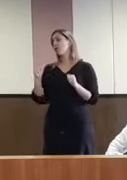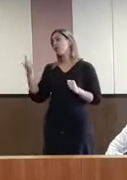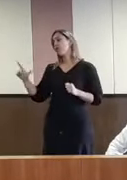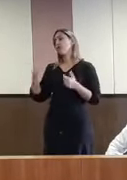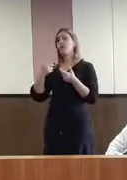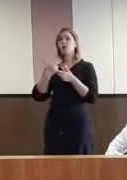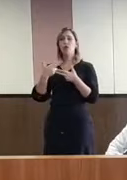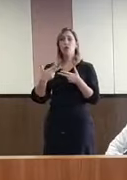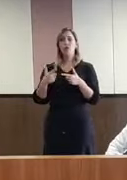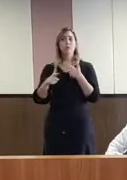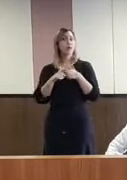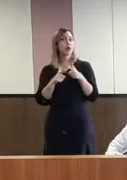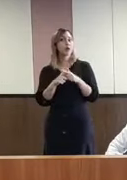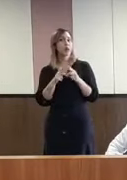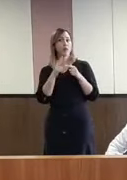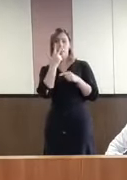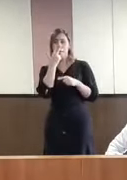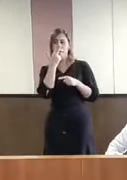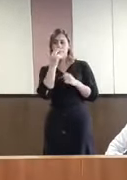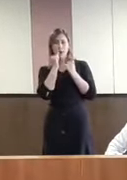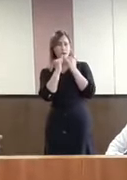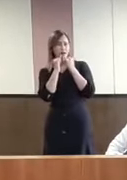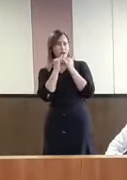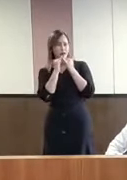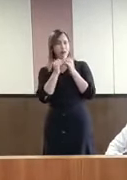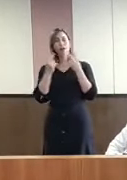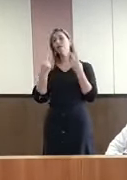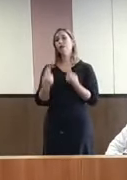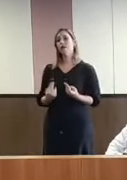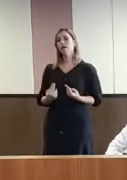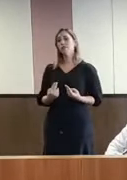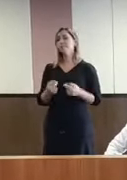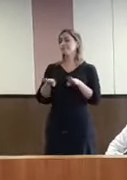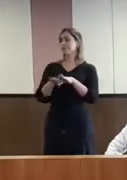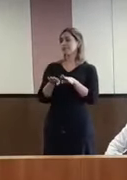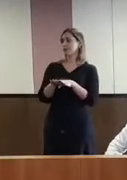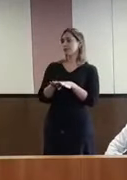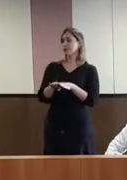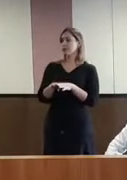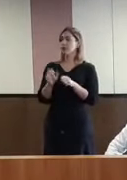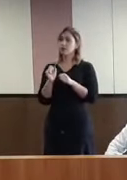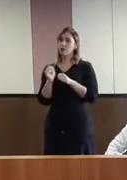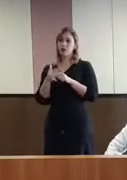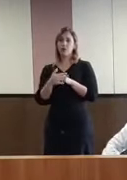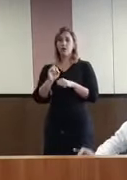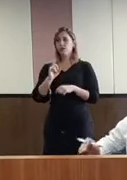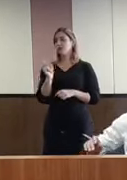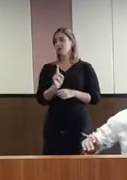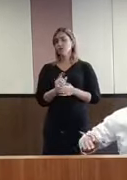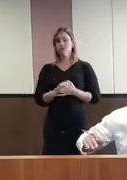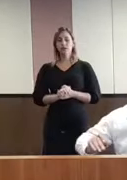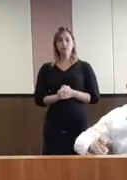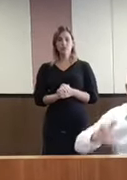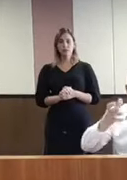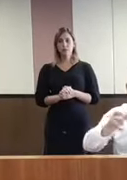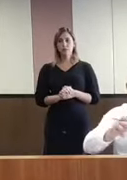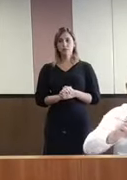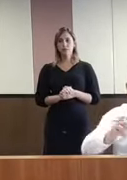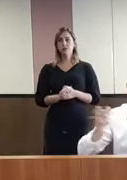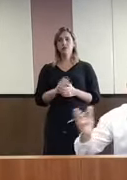respiratória grave que está internado no hospital, como tem milhares, né, independente do episódio de epidemia coronavírus. Só